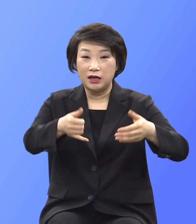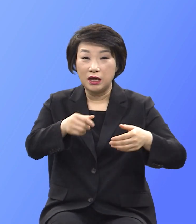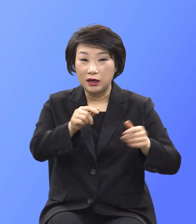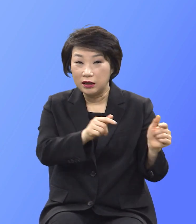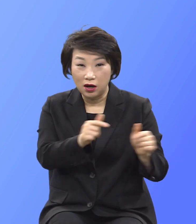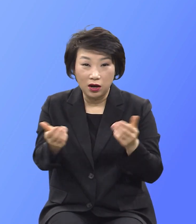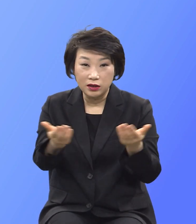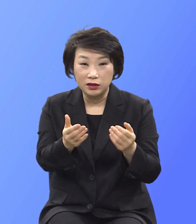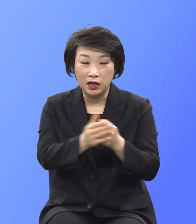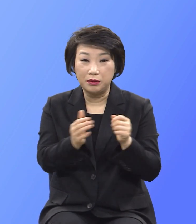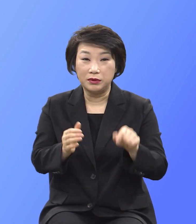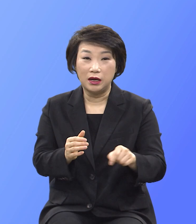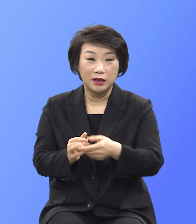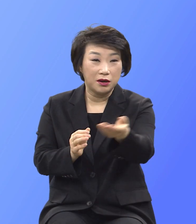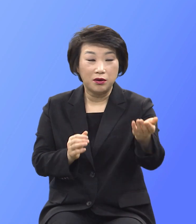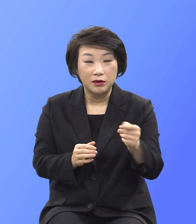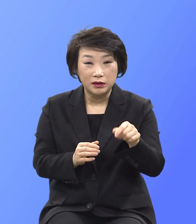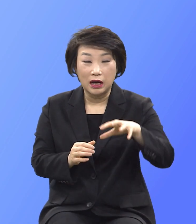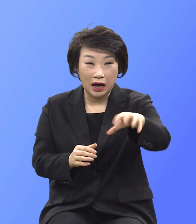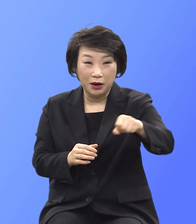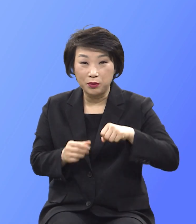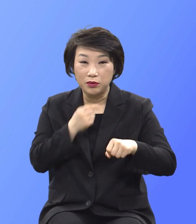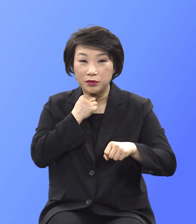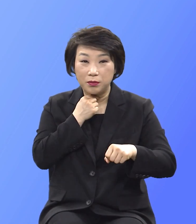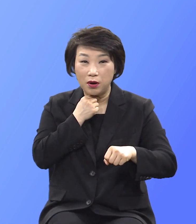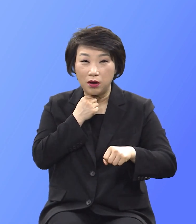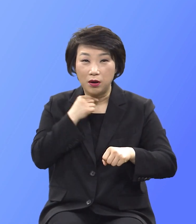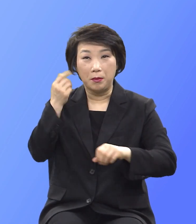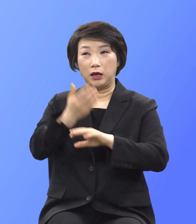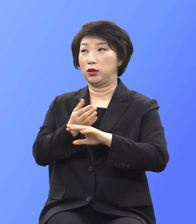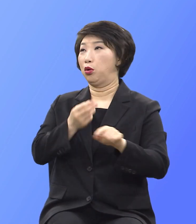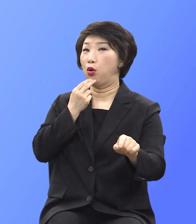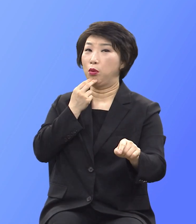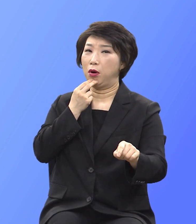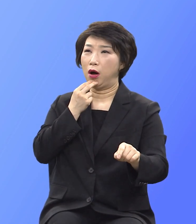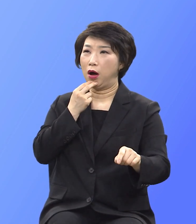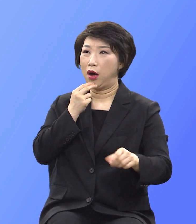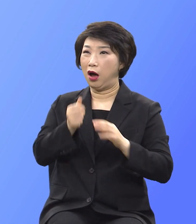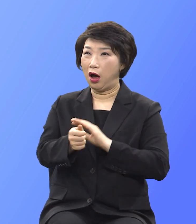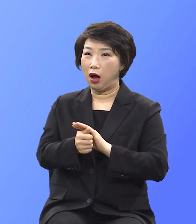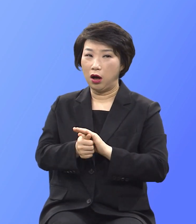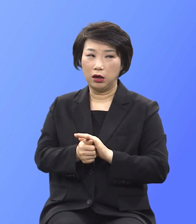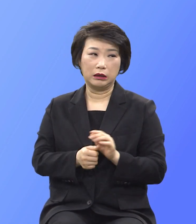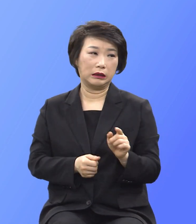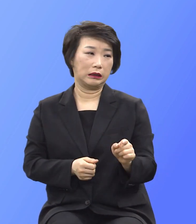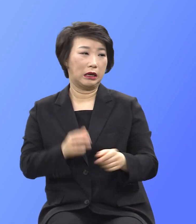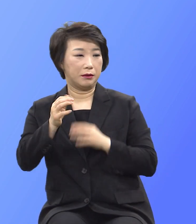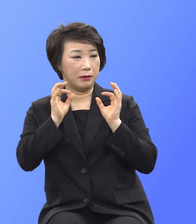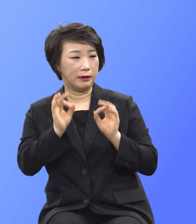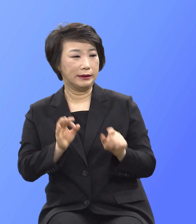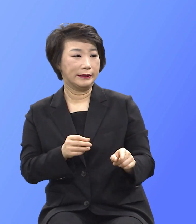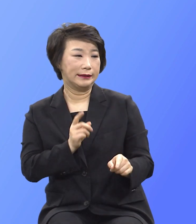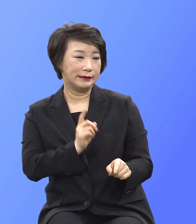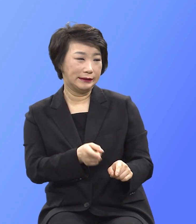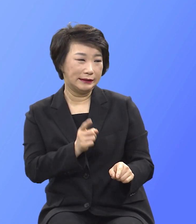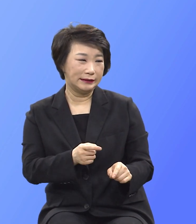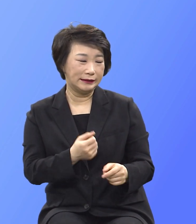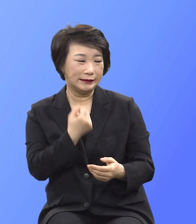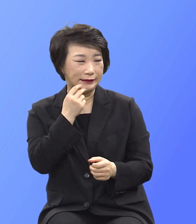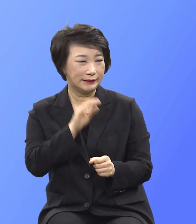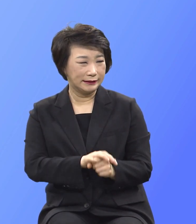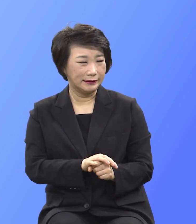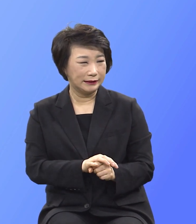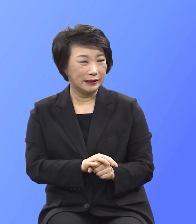것 한번 가져보겠다고 하는 것 아닙니까? 얼마나 정말로 하나님이 바랄 때